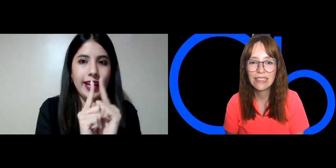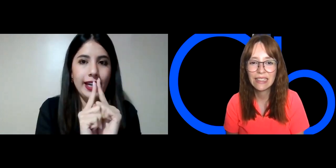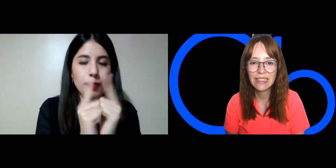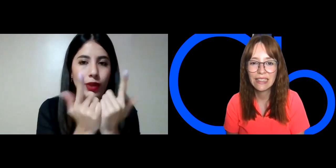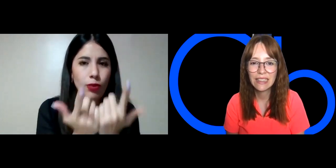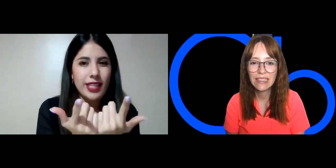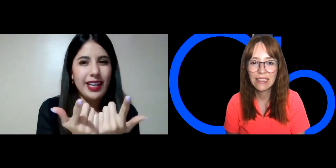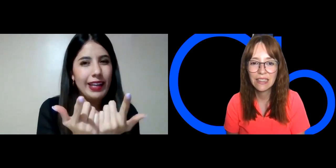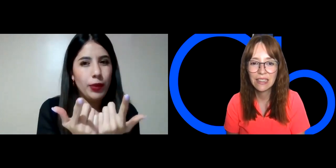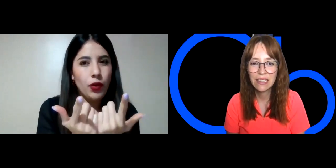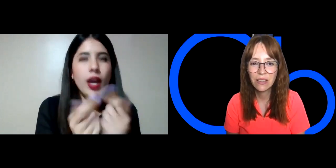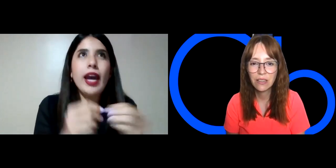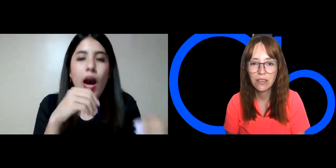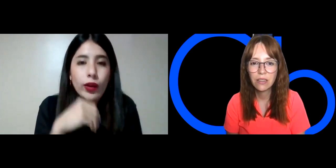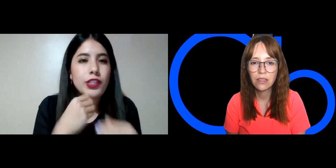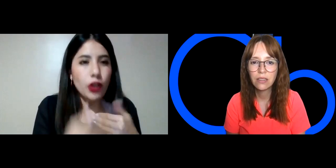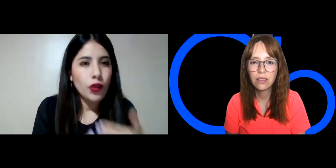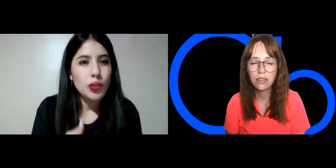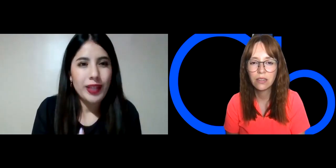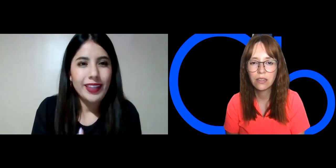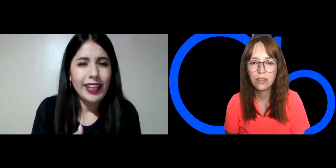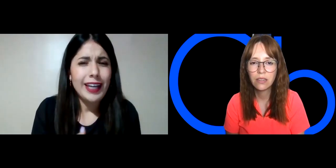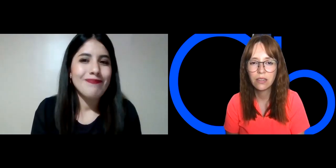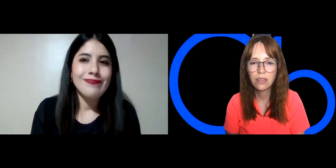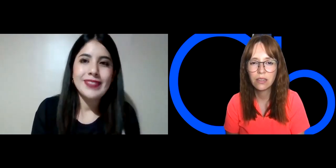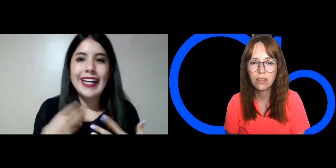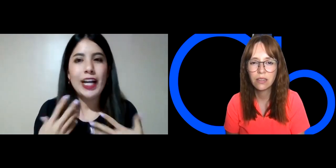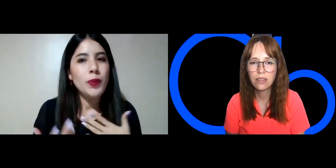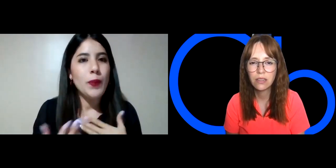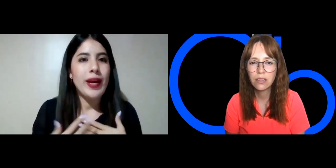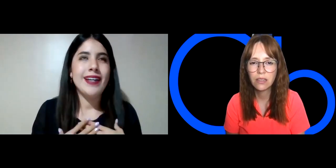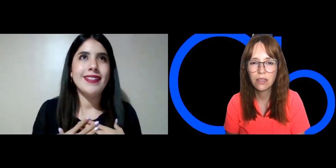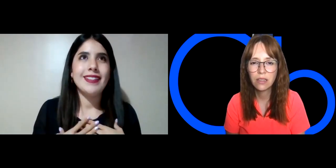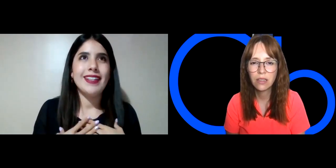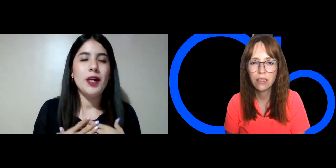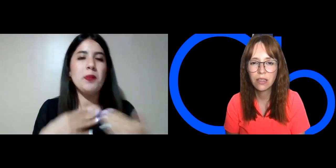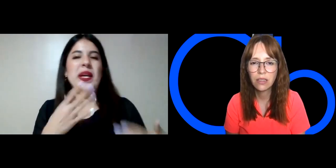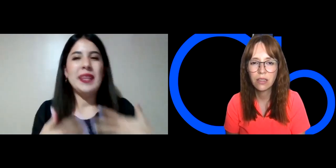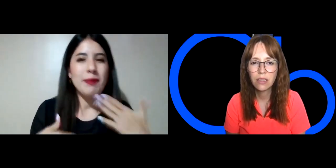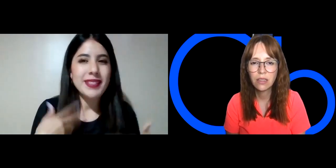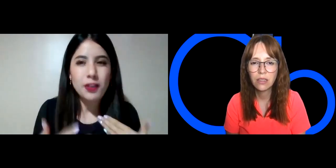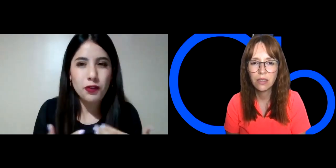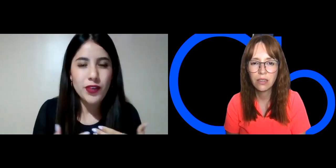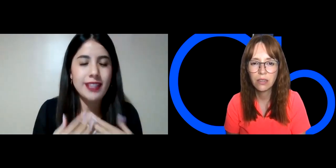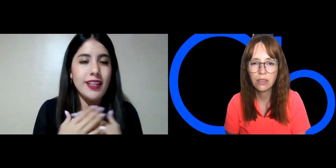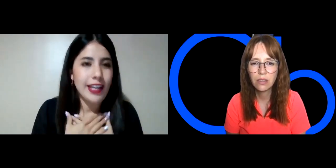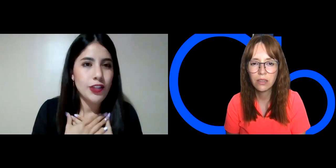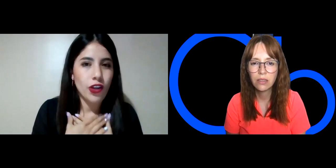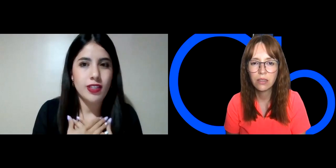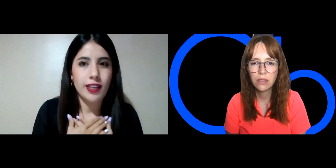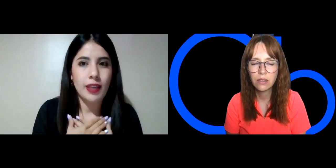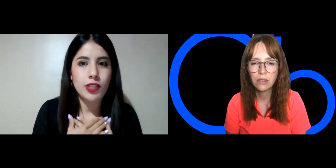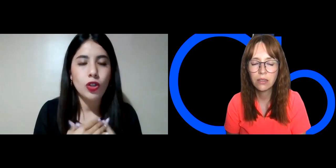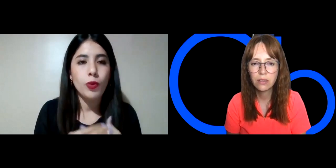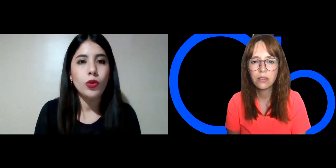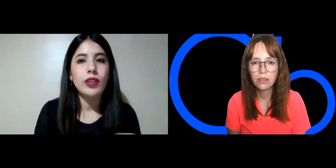letra L podemos hacer libro. Aunque el sordo nos va a entender, sería como más, como para entrar más en confianza de que el sordo se